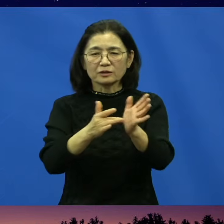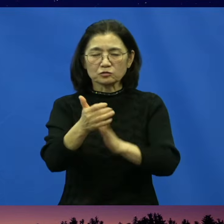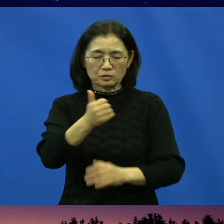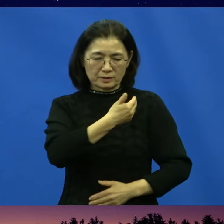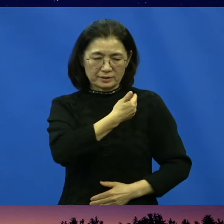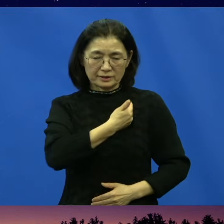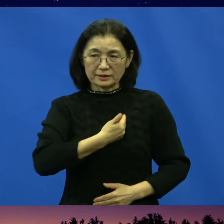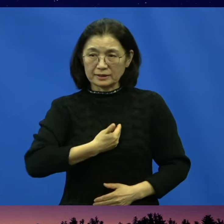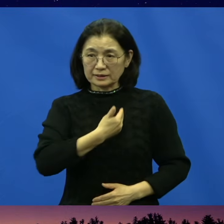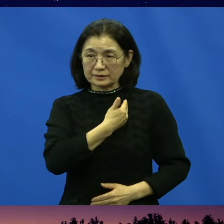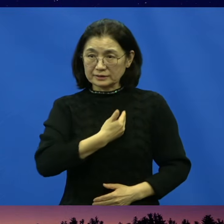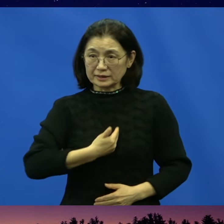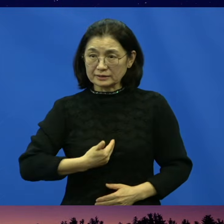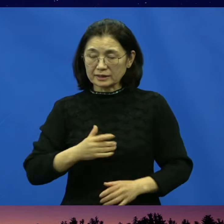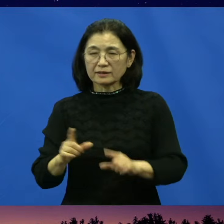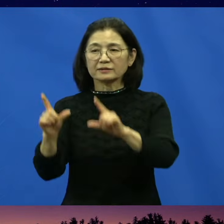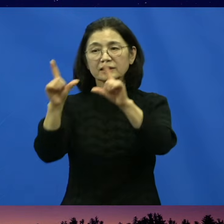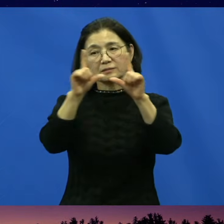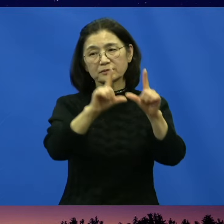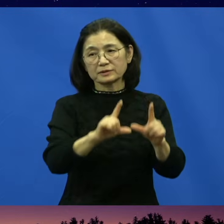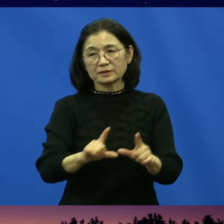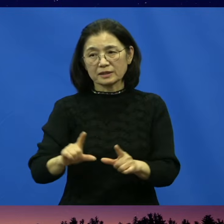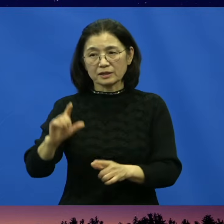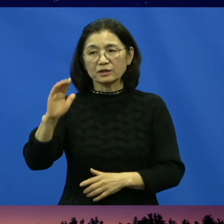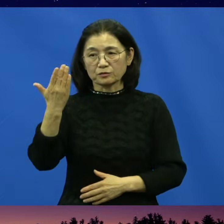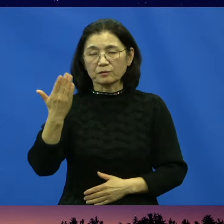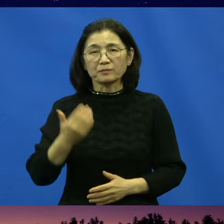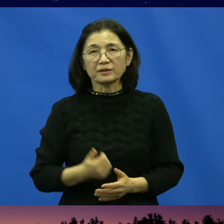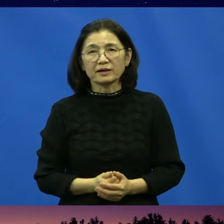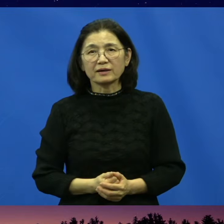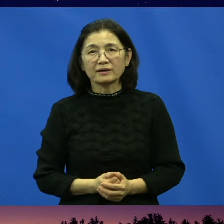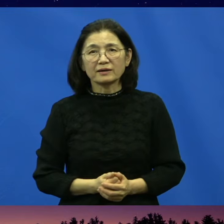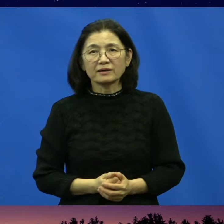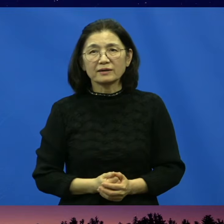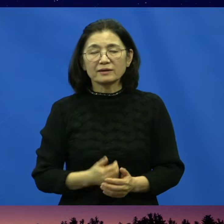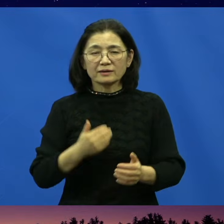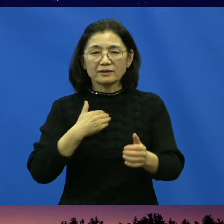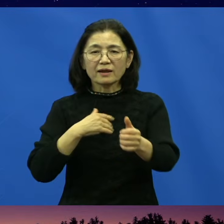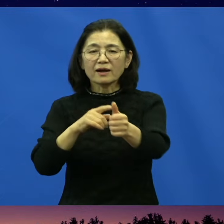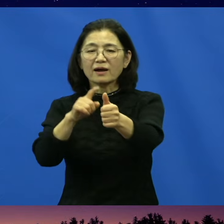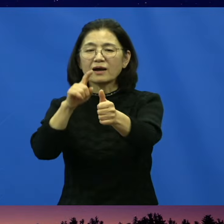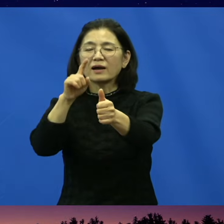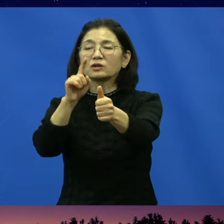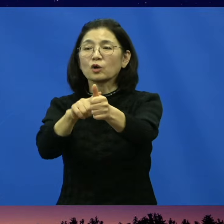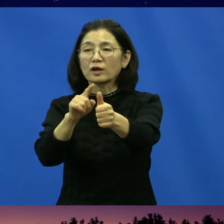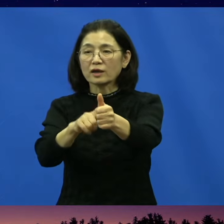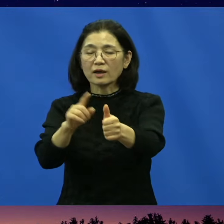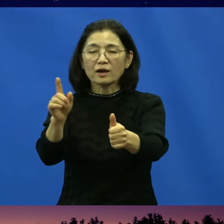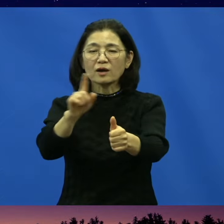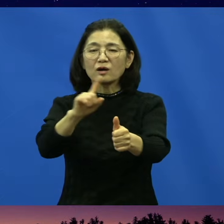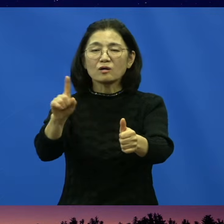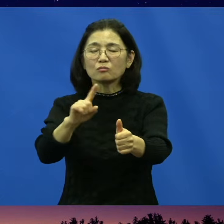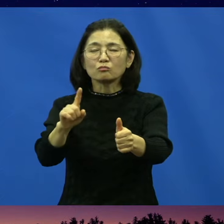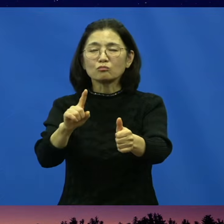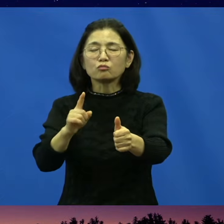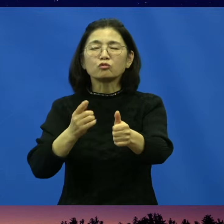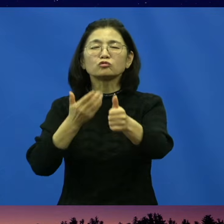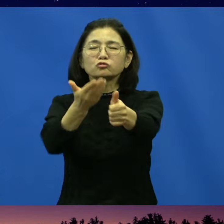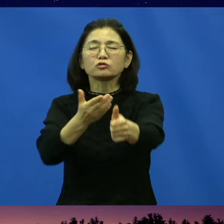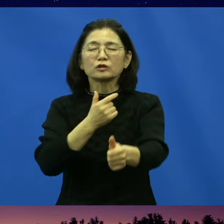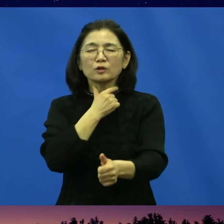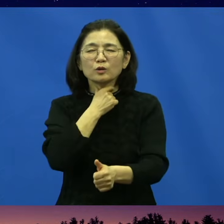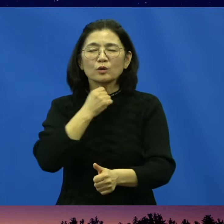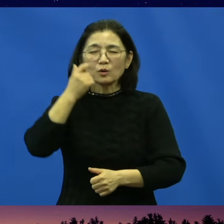믿습니다. 주님은 오늘 우리에게도 똑같이 묻습니다. 내가 너에게 무엇을 하여 주기를 원하느냐? 오늘 이